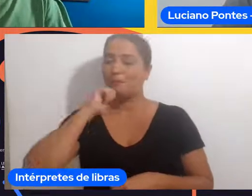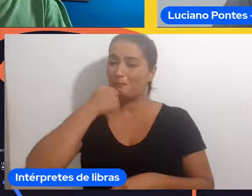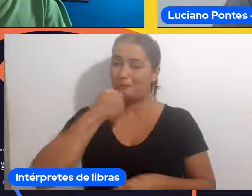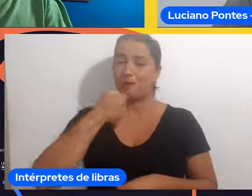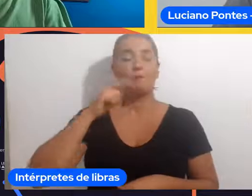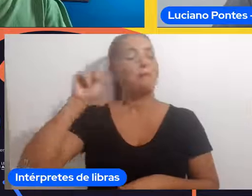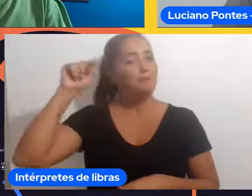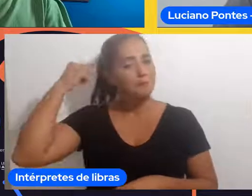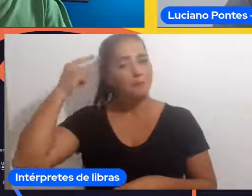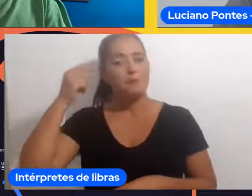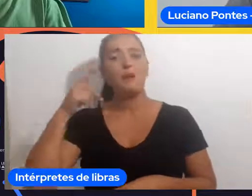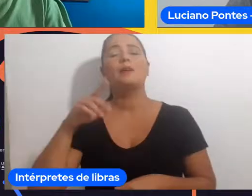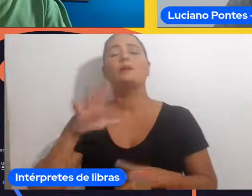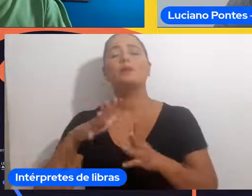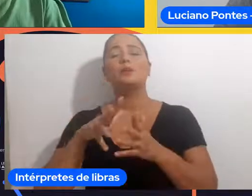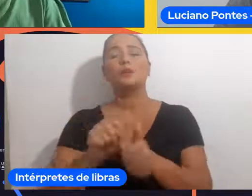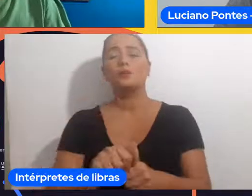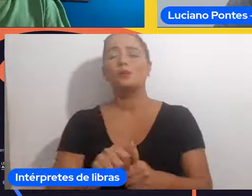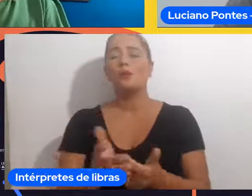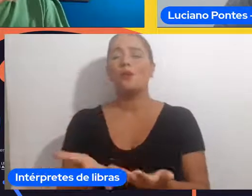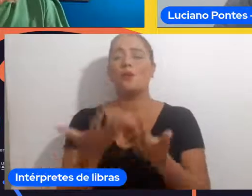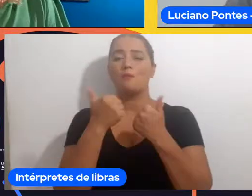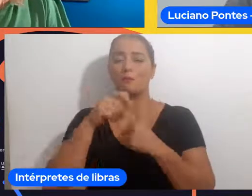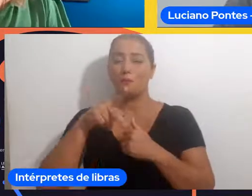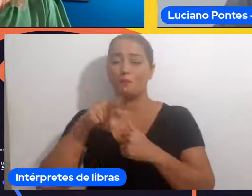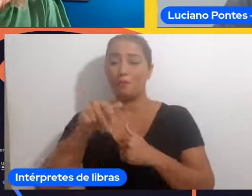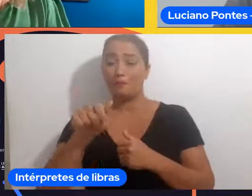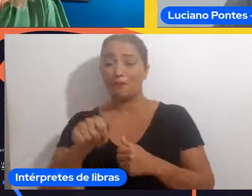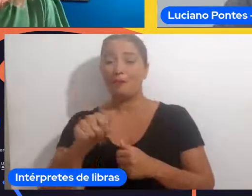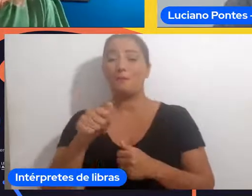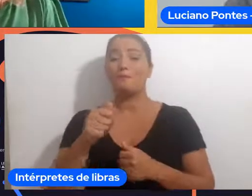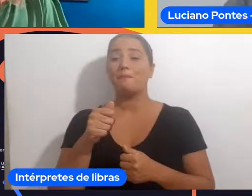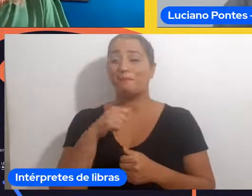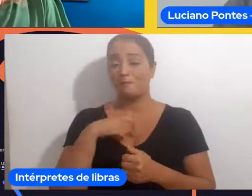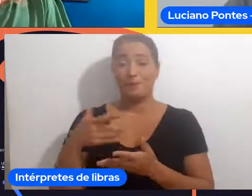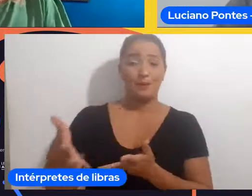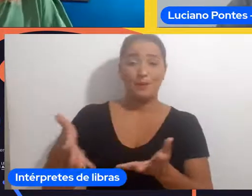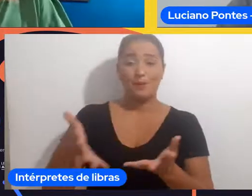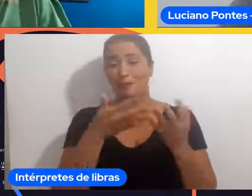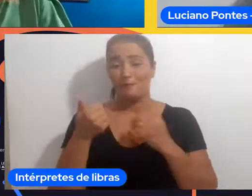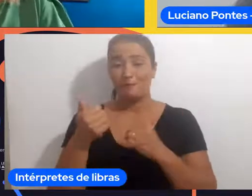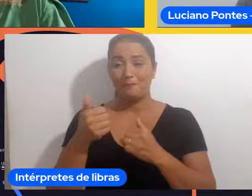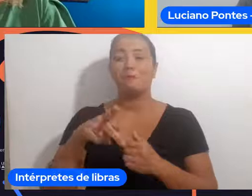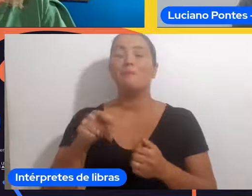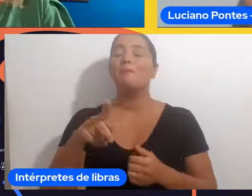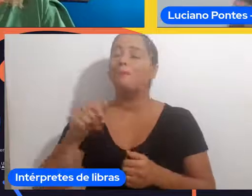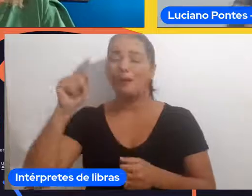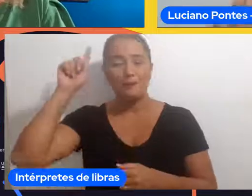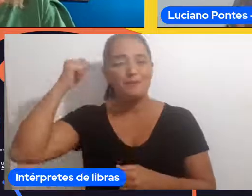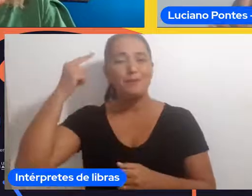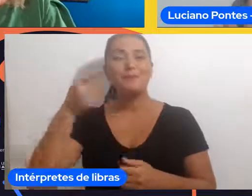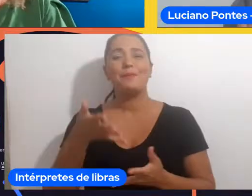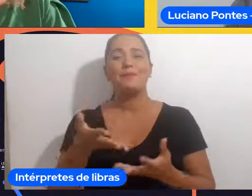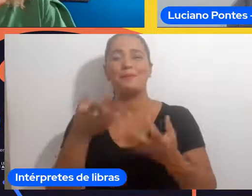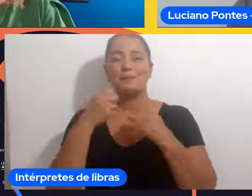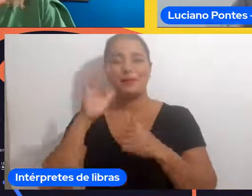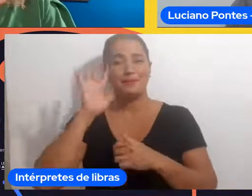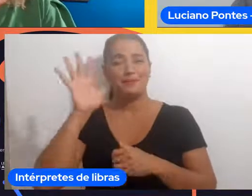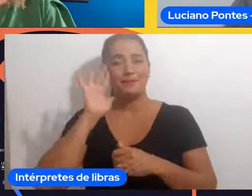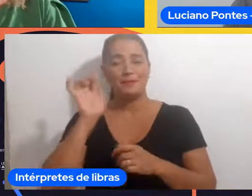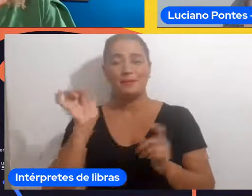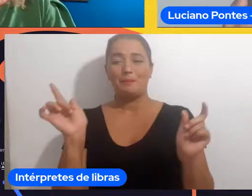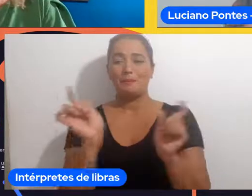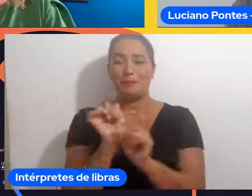tudo papasse, seria um papa papão. Papa papão, papa papão. Então, imagina quantas sonoridades, né?